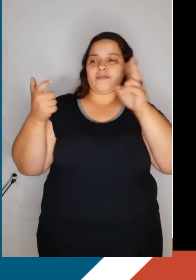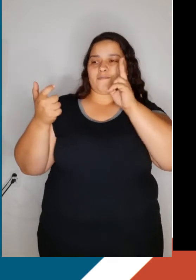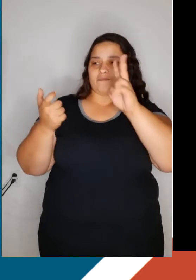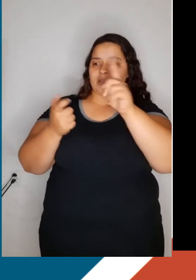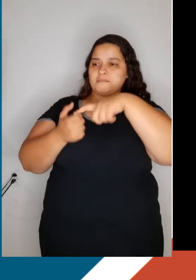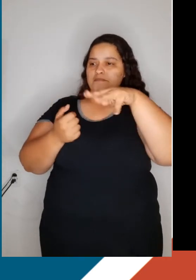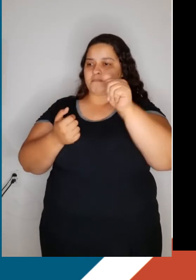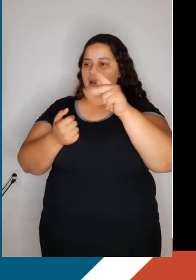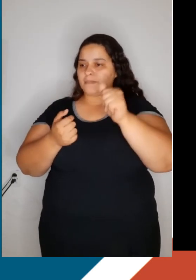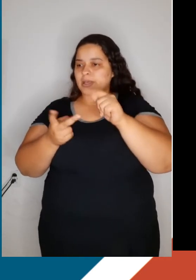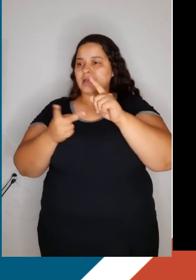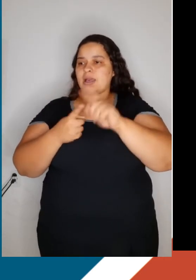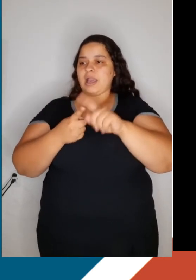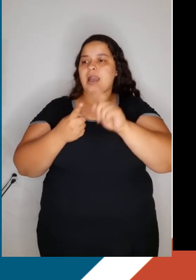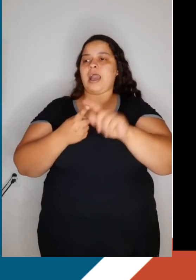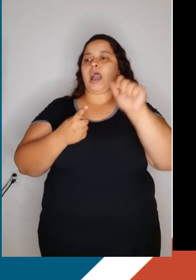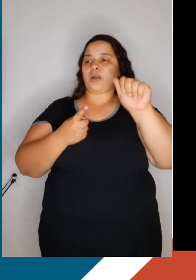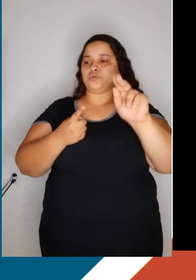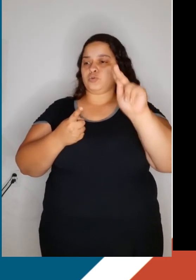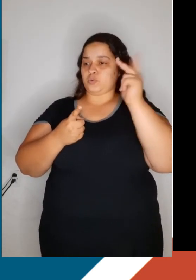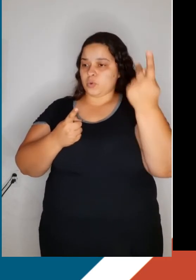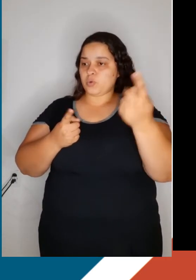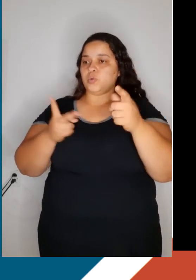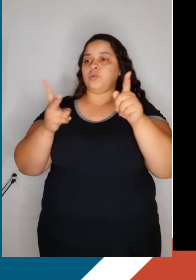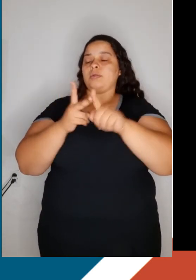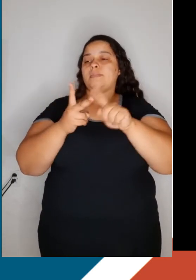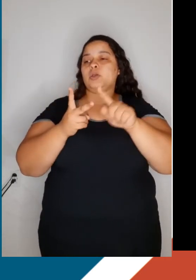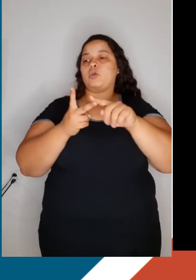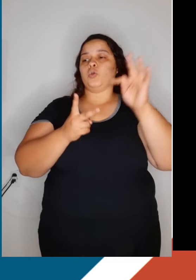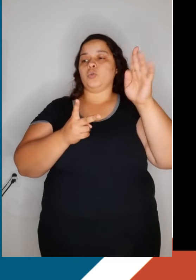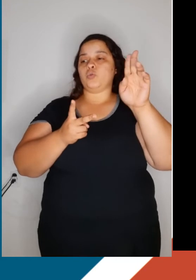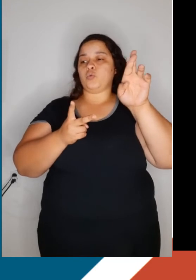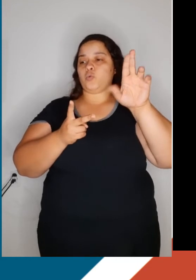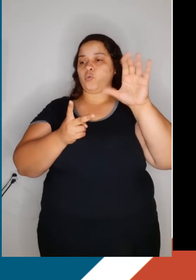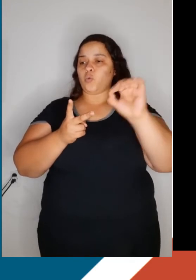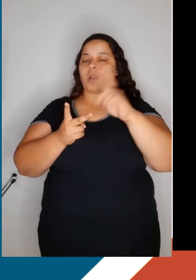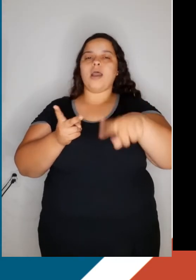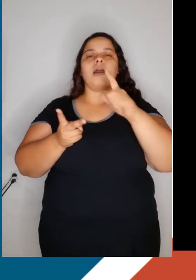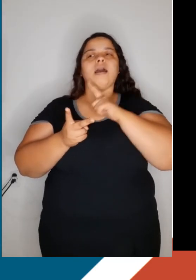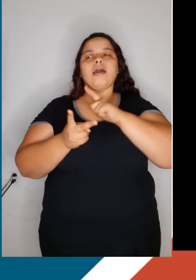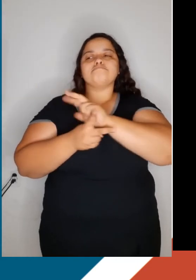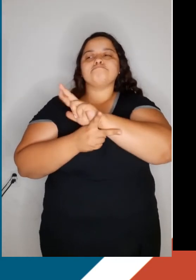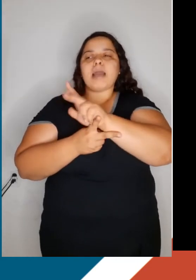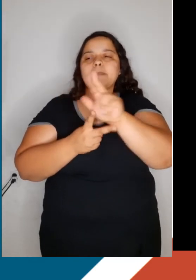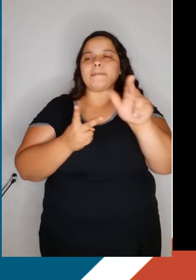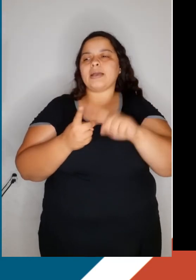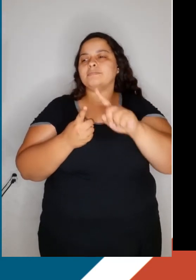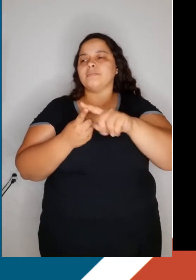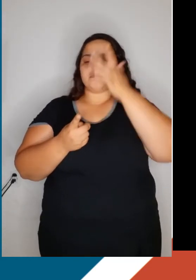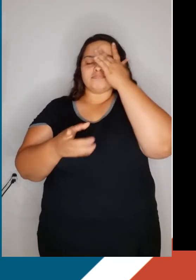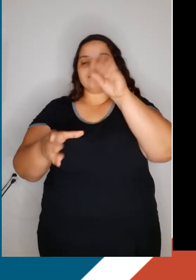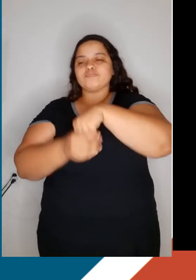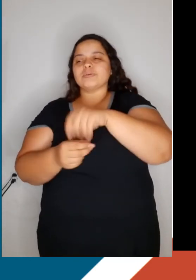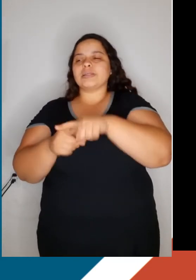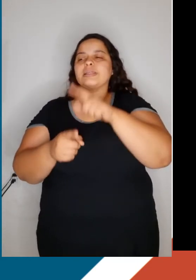identificar aqui no mapa, que é o Império Austro-Húngaro e o Império Turco-Otomano, que eram impérios que a gente chama de multiétnicos, ou seja, formado por